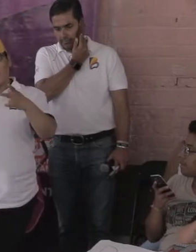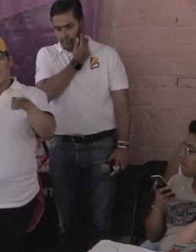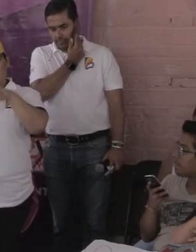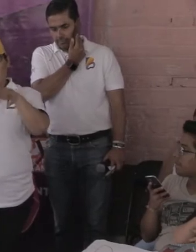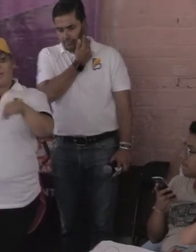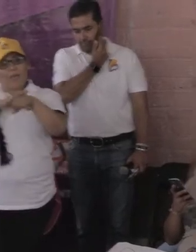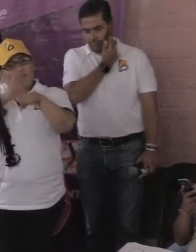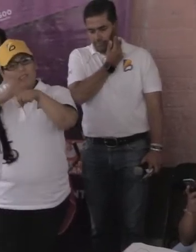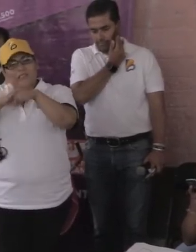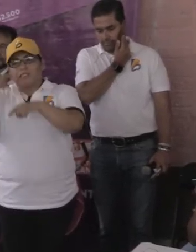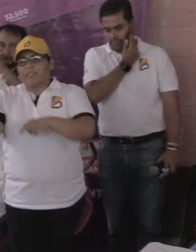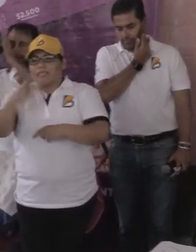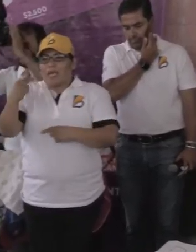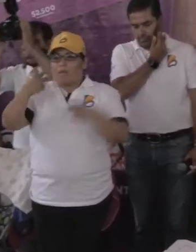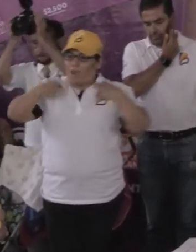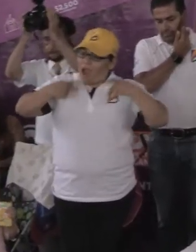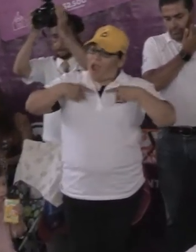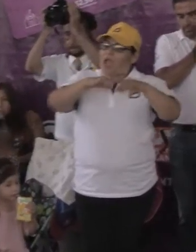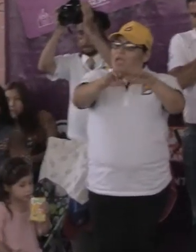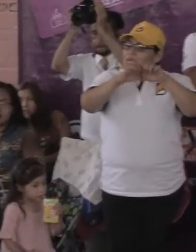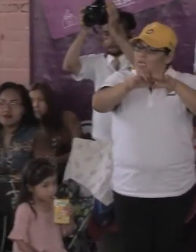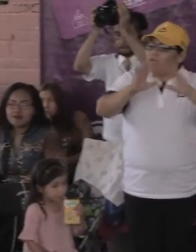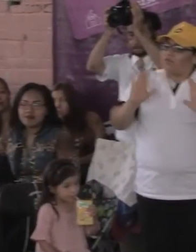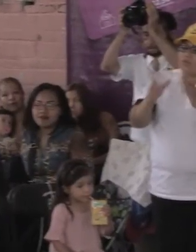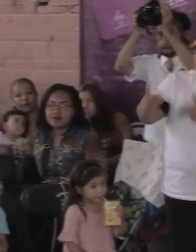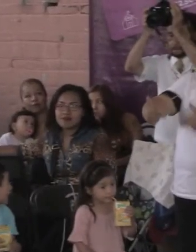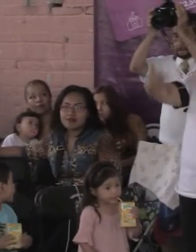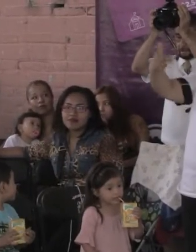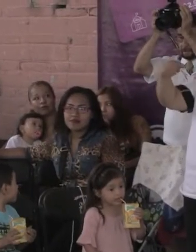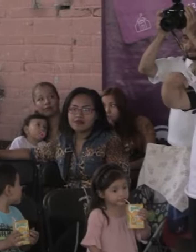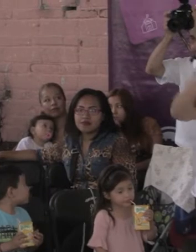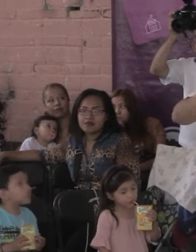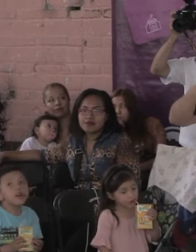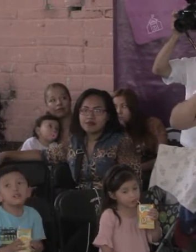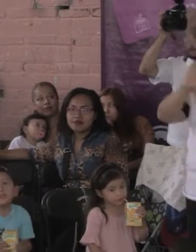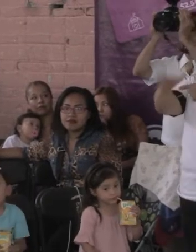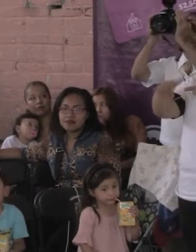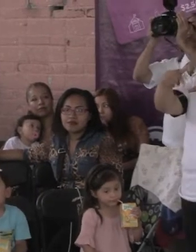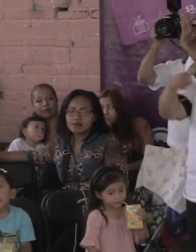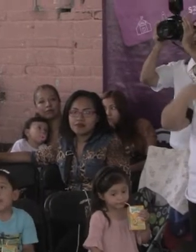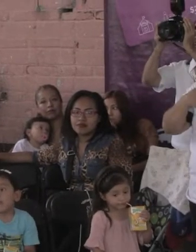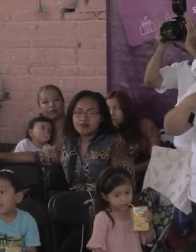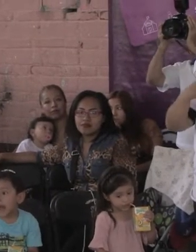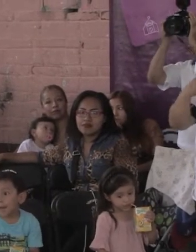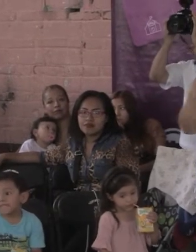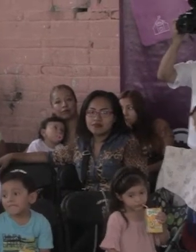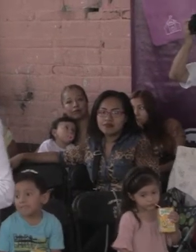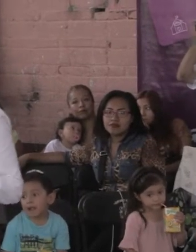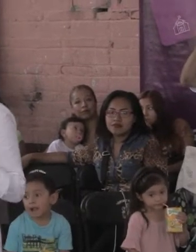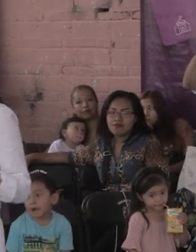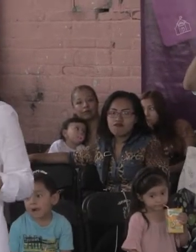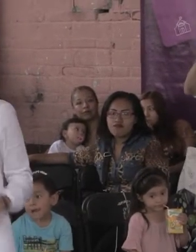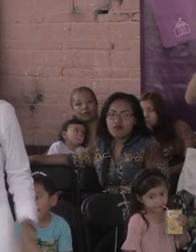más, van a requerir más gente, más equipo, más herramientas, pero eso es lo que necesitamos hacer por las mujeres de esta